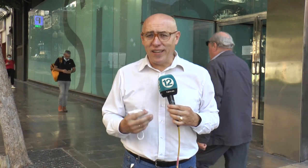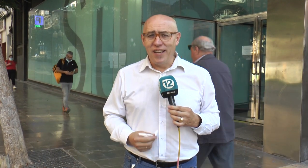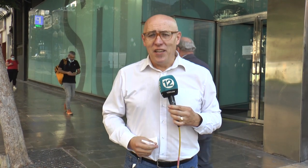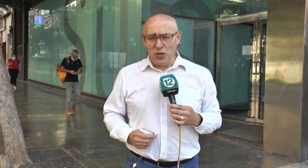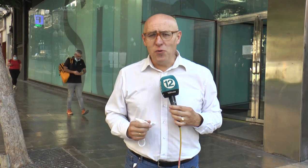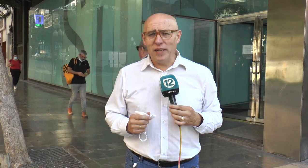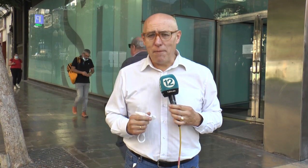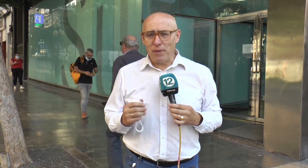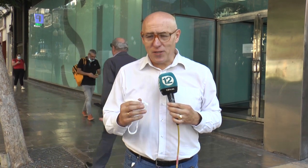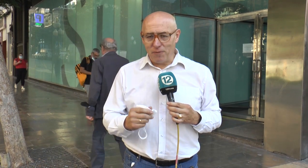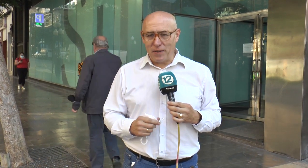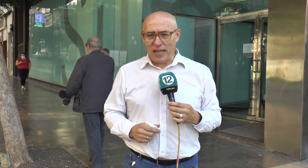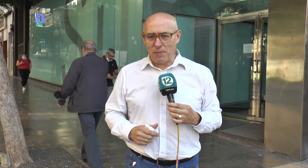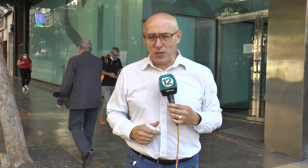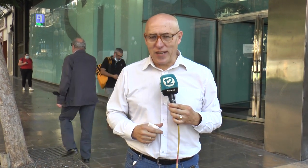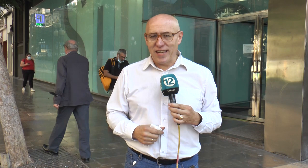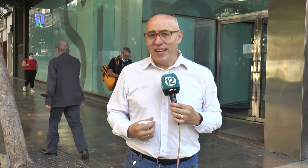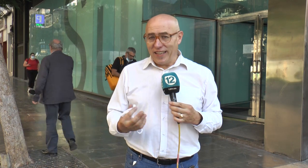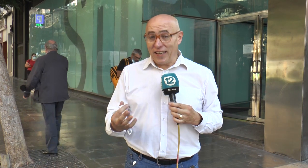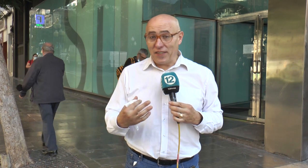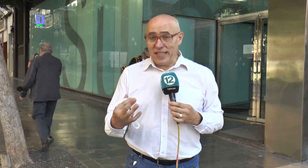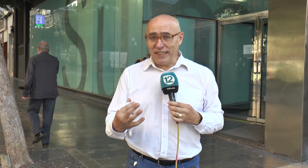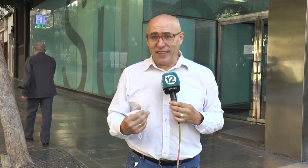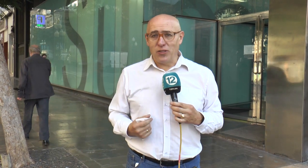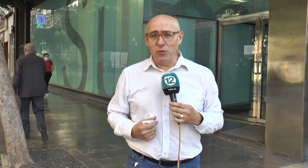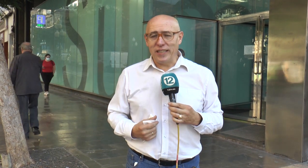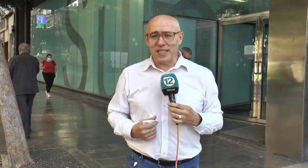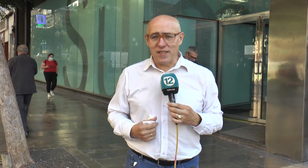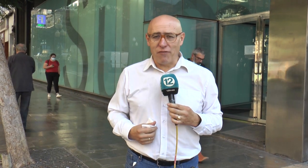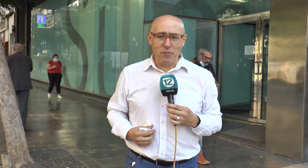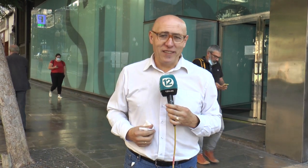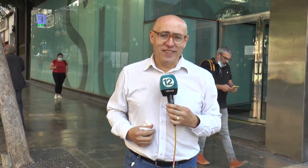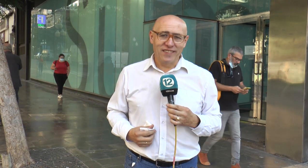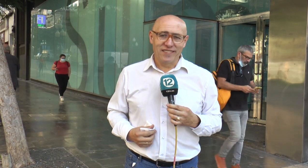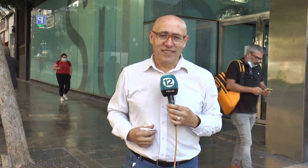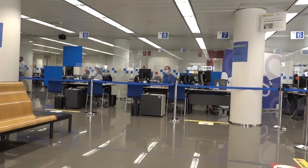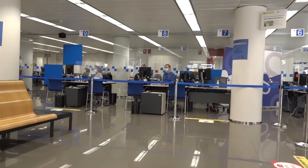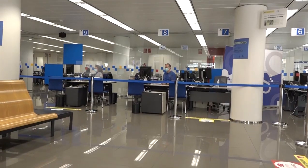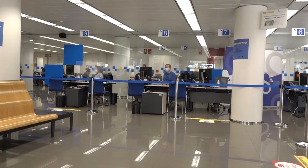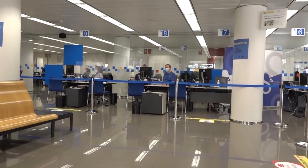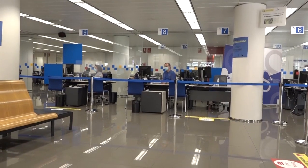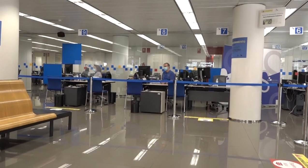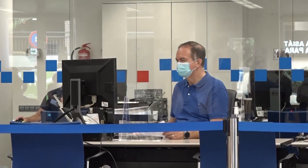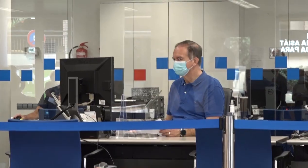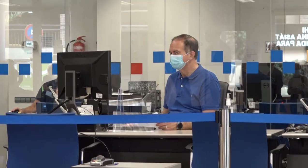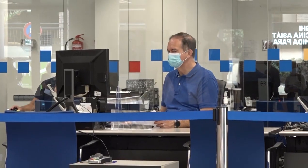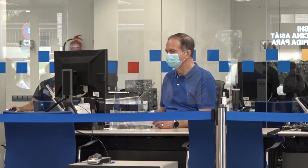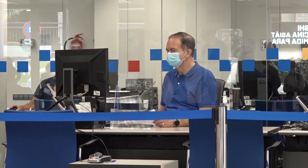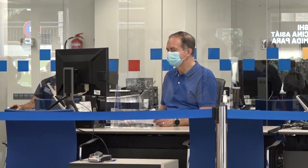y un gran paso para las personas que necesitan comunicarse de esta forma. De momento la primera oficina que ha empezado a